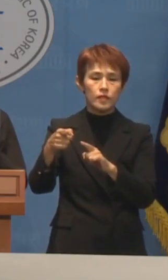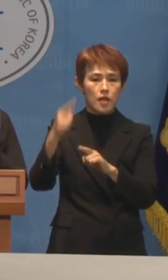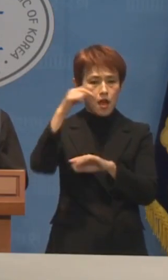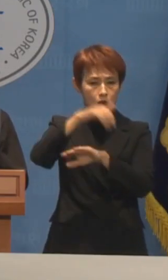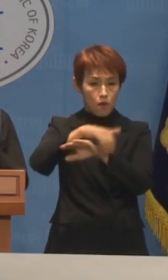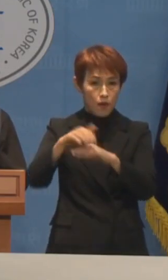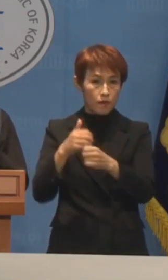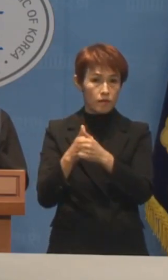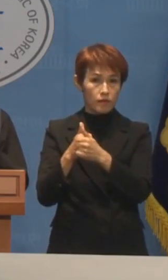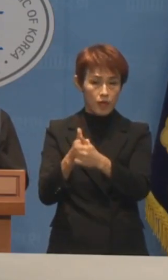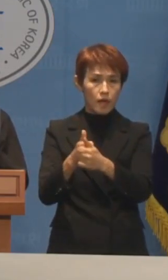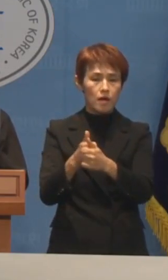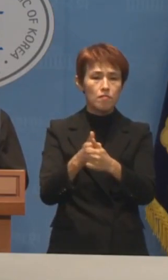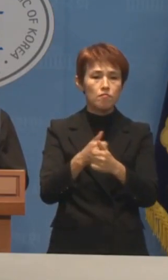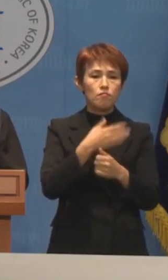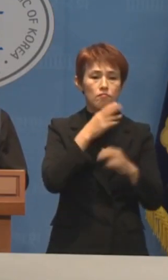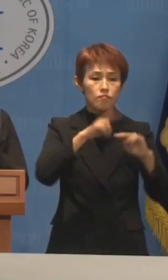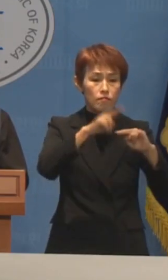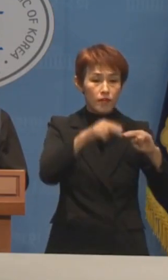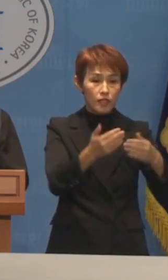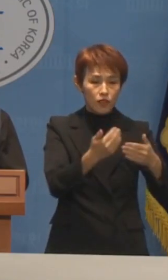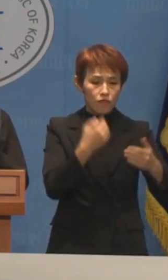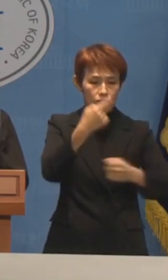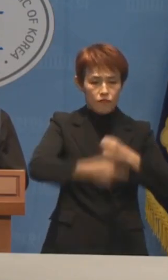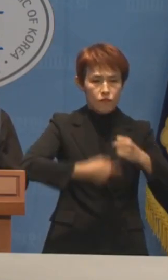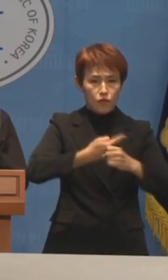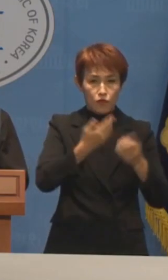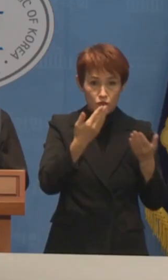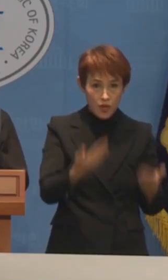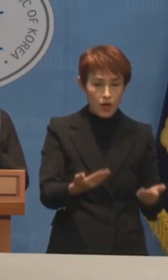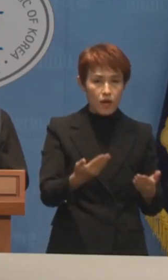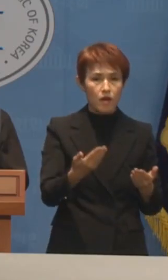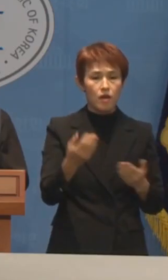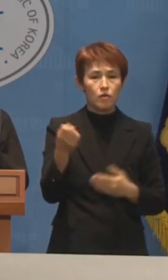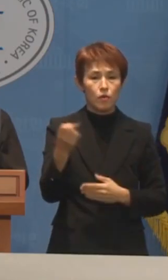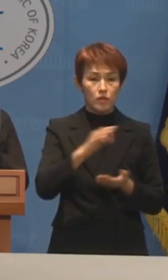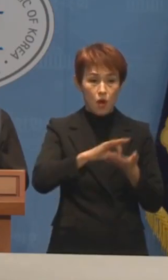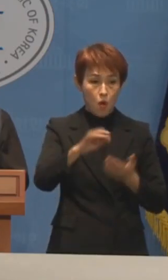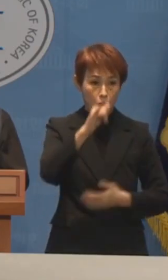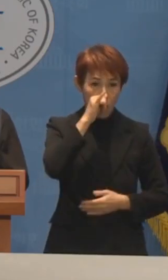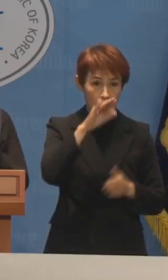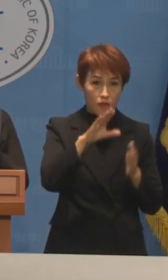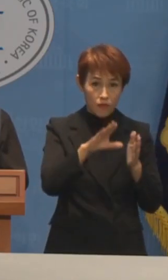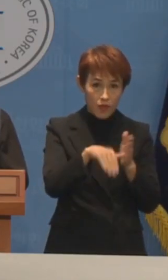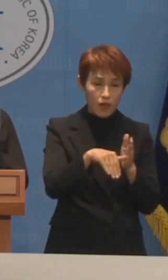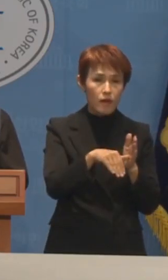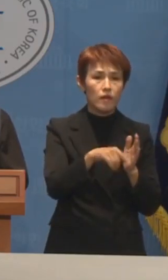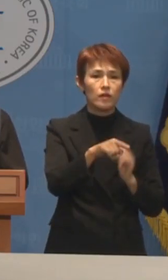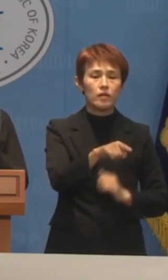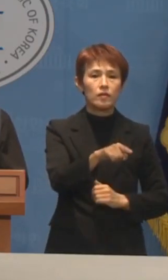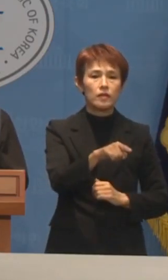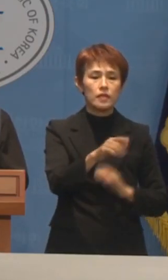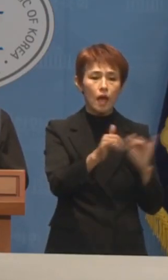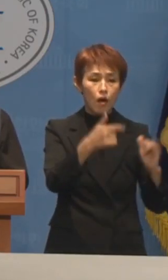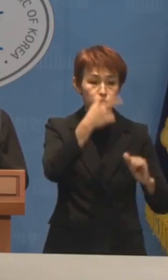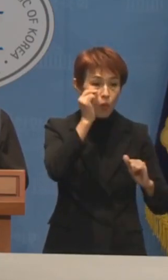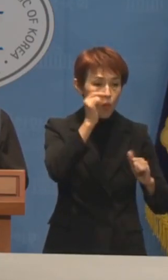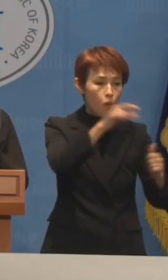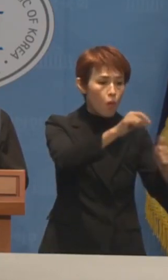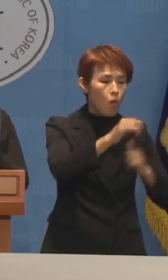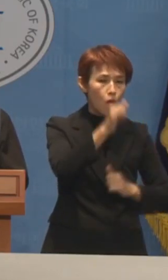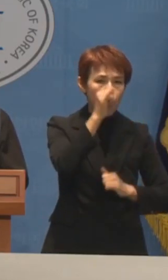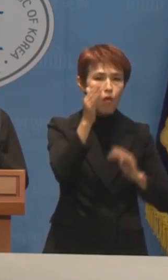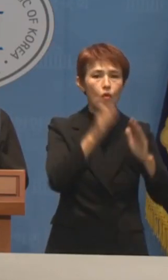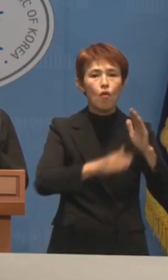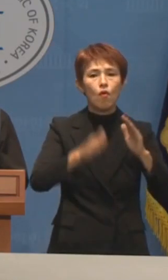일환으로 정년 전 연가와 공로연수를 연속해서 사용하는 경우 시작일로부터 결혼을 보충할 수 있는